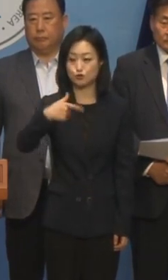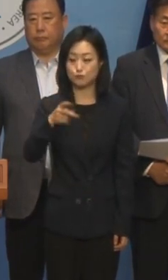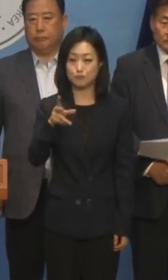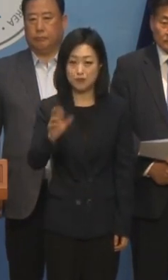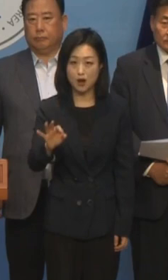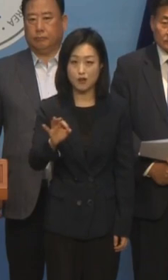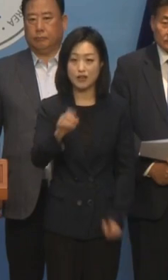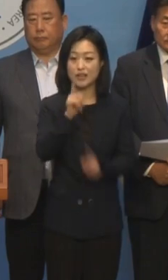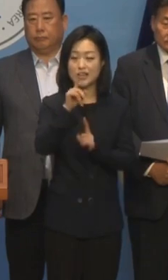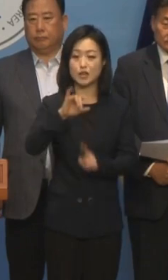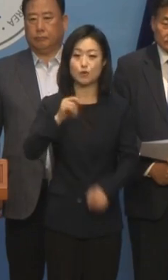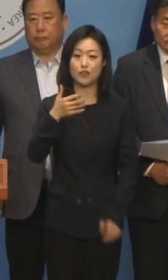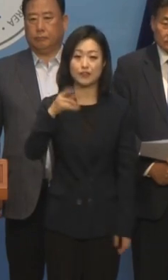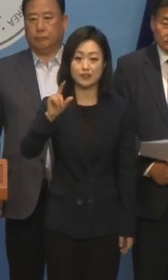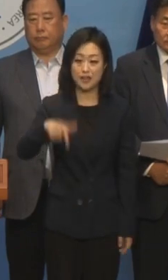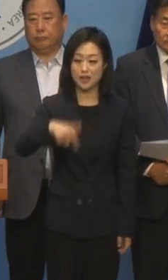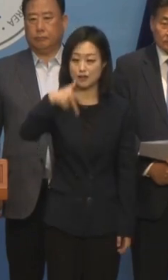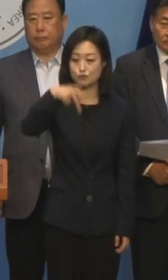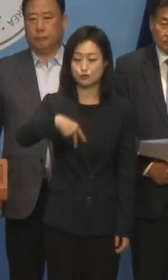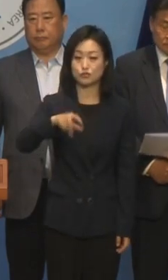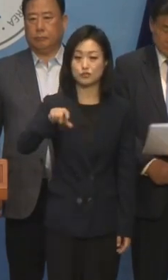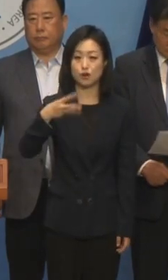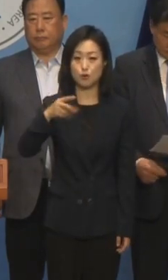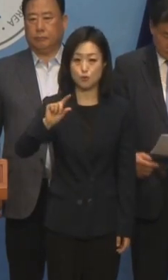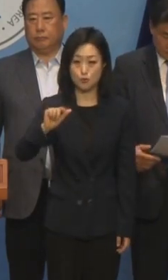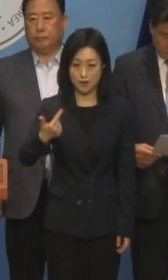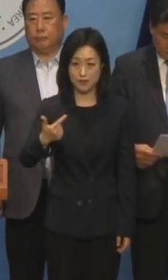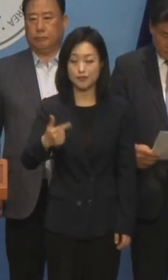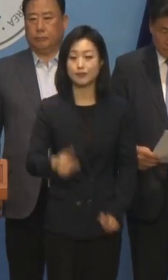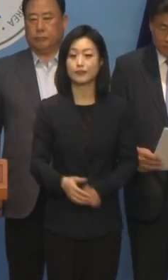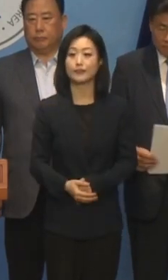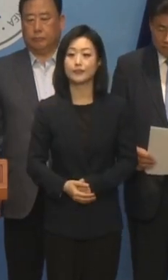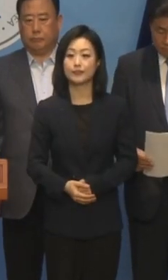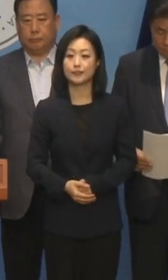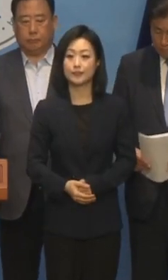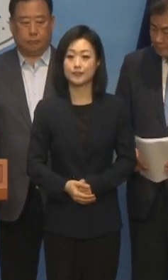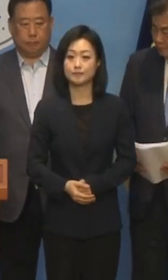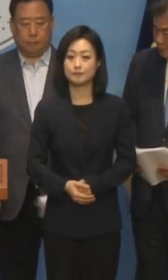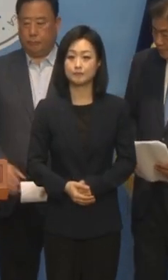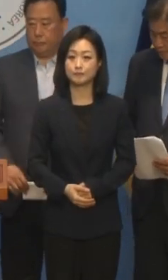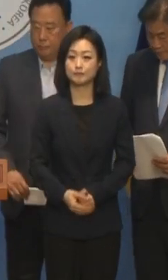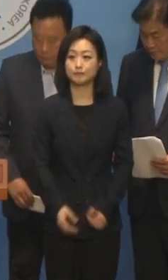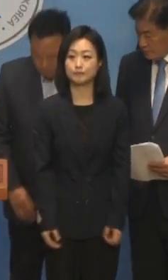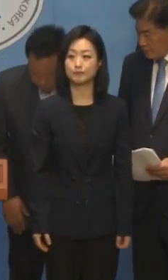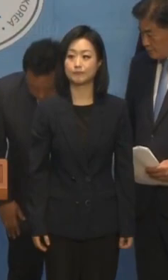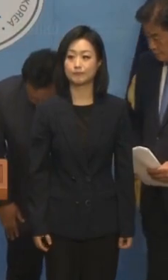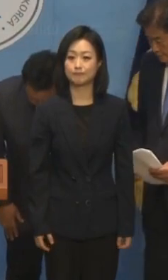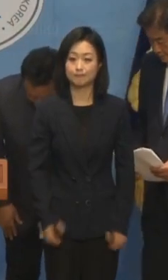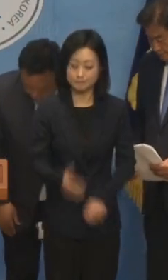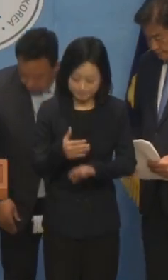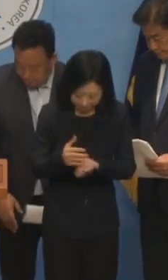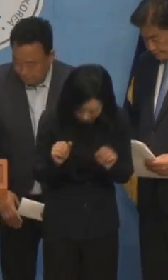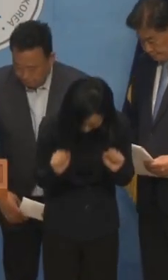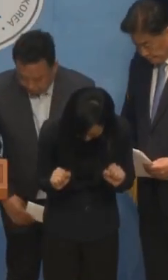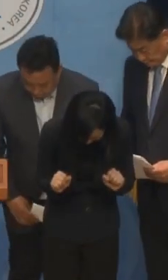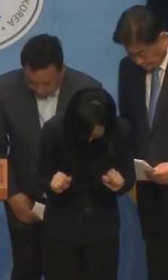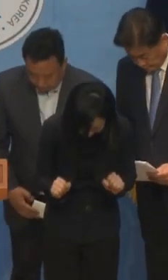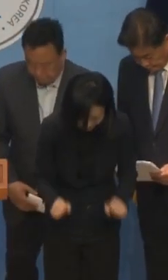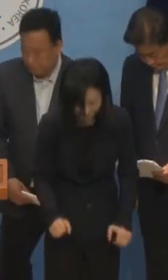윤준병, 이원택, 주철현 이상입니다. 인사.